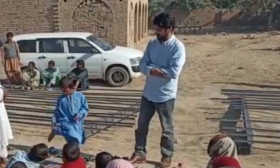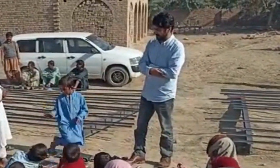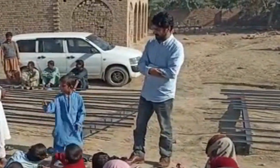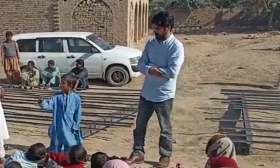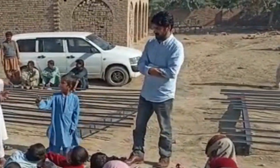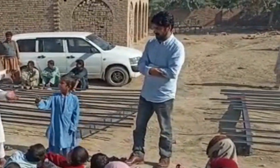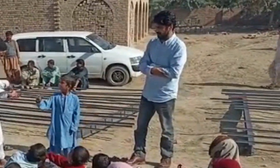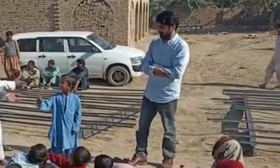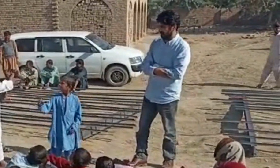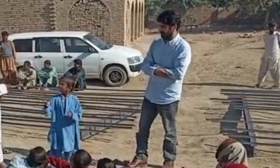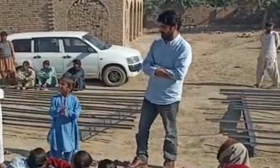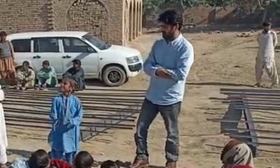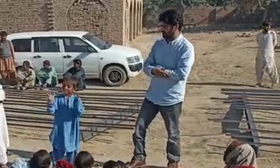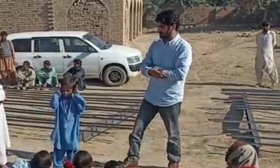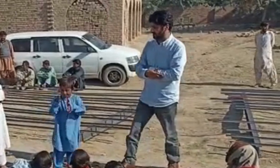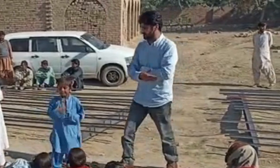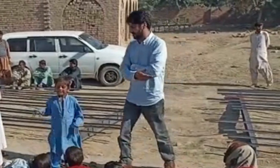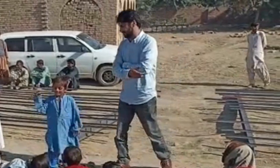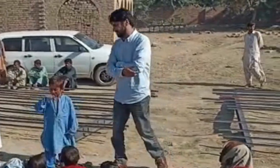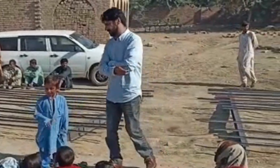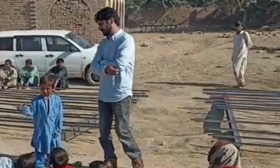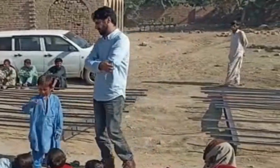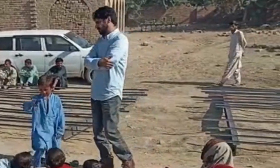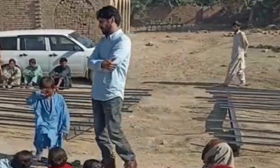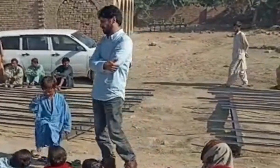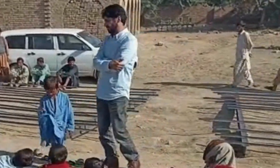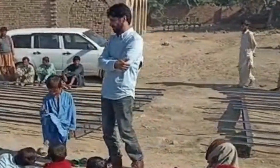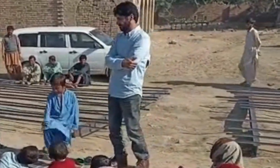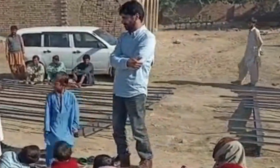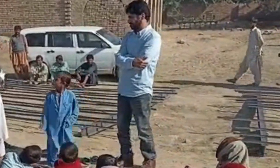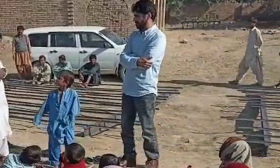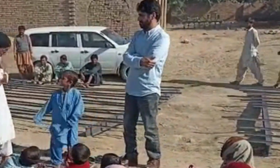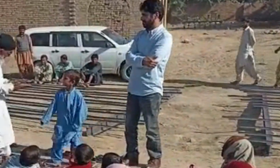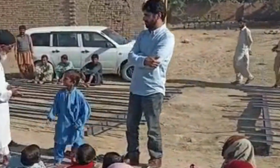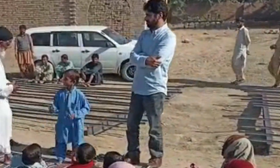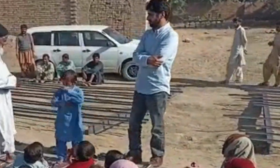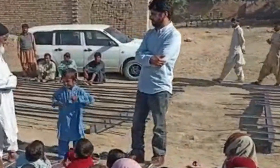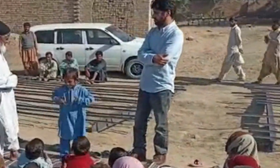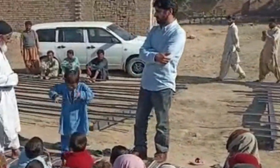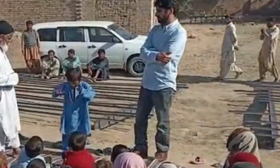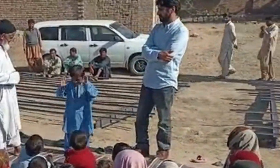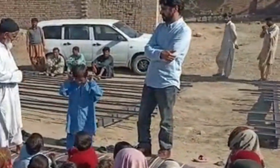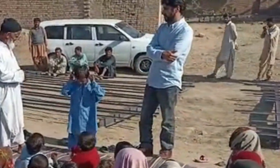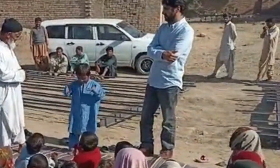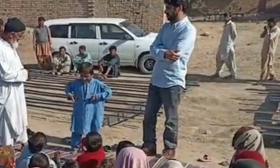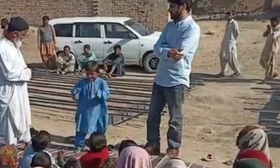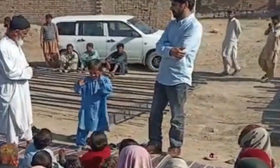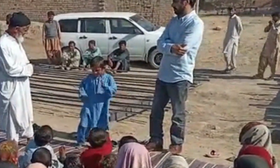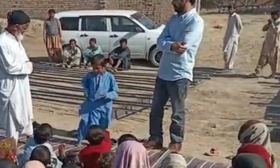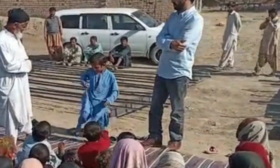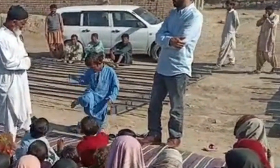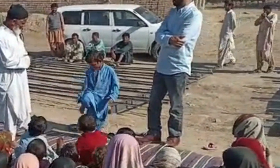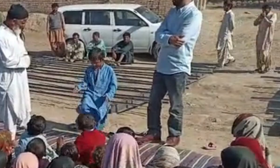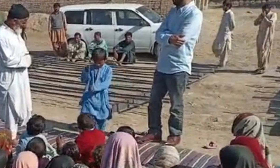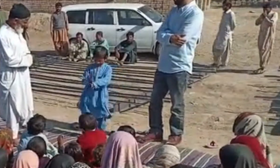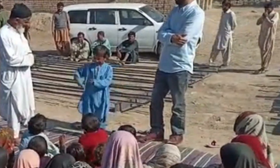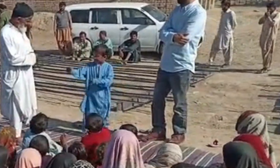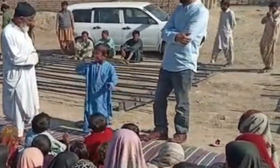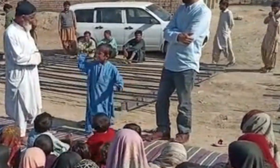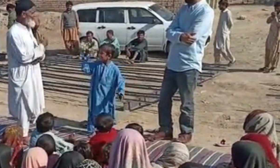باقی تو یہ جو کچھ بھی ہم یہاں پر کر رہے ہیں کوشش کر رہے ہیں کہ ان معذور اور سماعت سے محروم بچوں اور